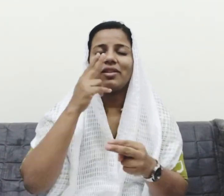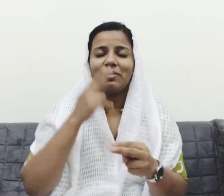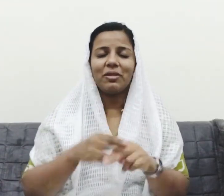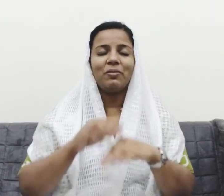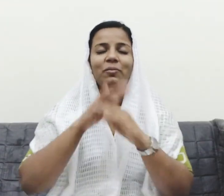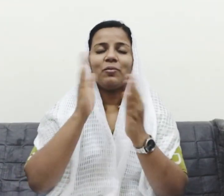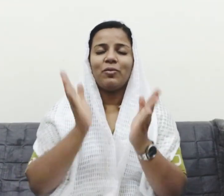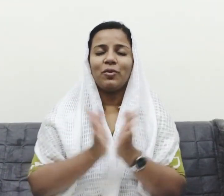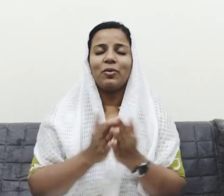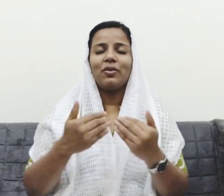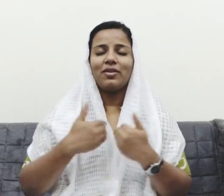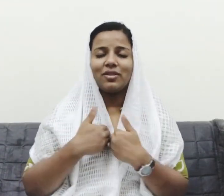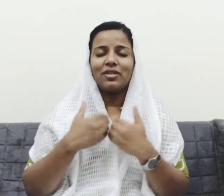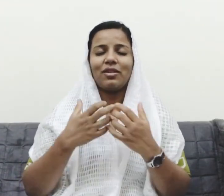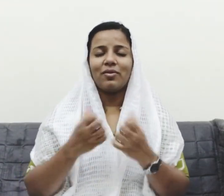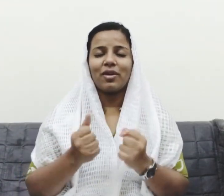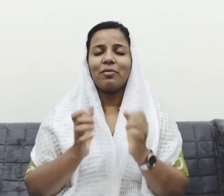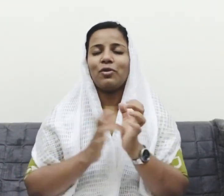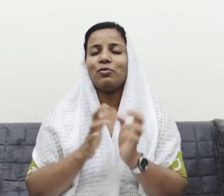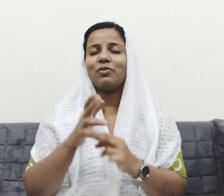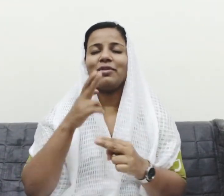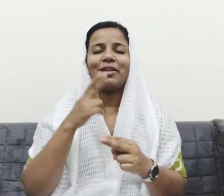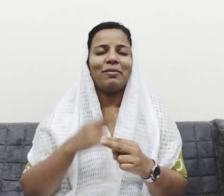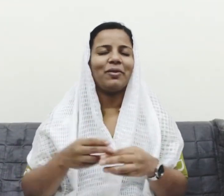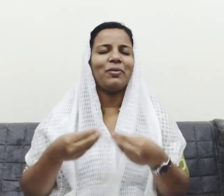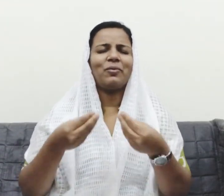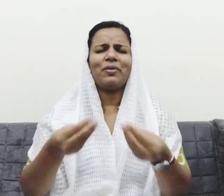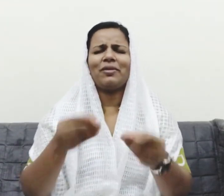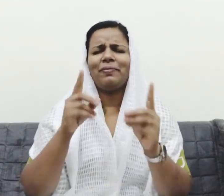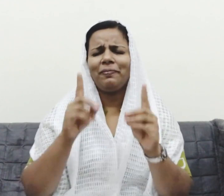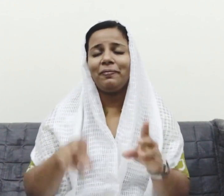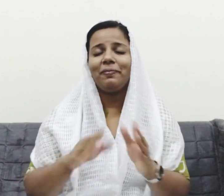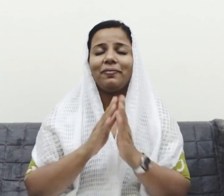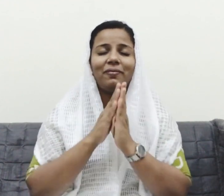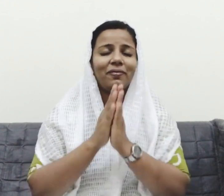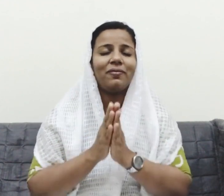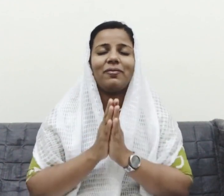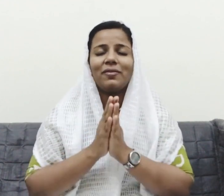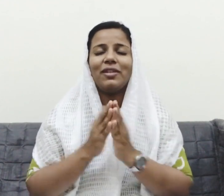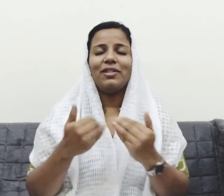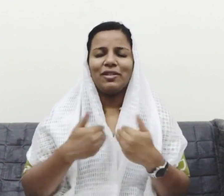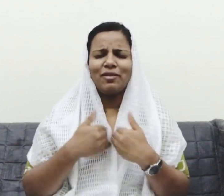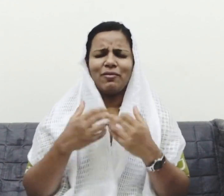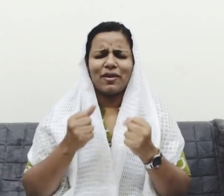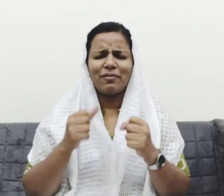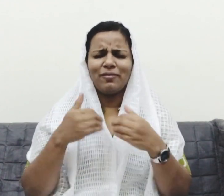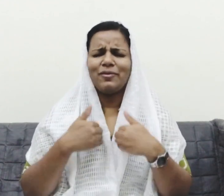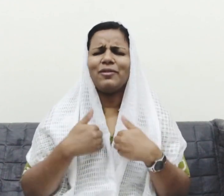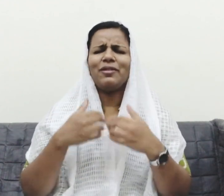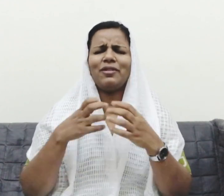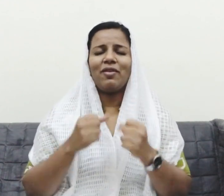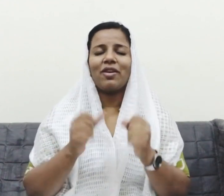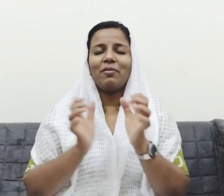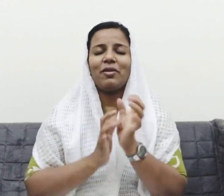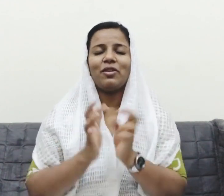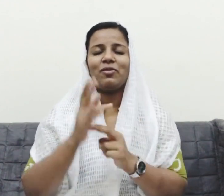നാമത്തിൽ പരിപൂർണ സൗഖ്യം, യേശുവിന്റെ നാമത്തിൽ ആ ഭാഗത്ത് വ്യാപരിക്കുന്നതിനായി സ്തോത്രം. സൗഖ്യമാകട്ടെ, സൗഖ്യമാകട്ടെ. യേശു